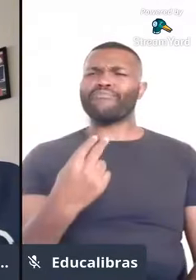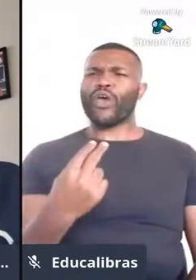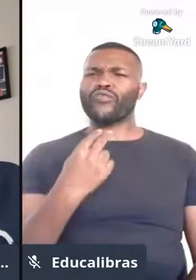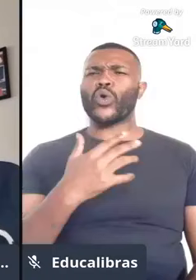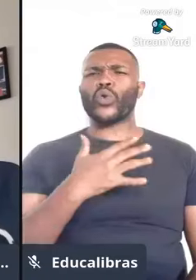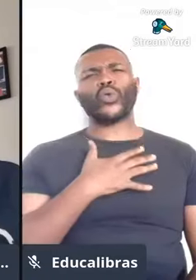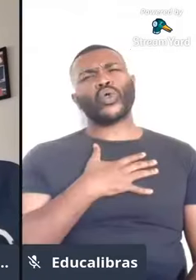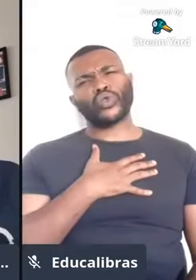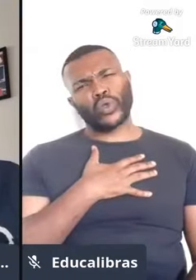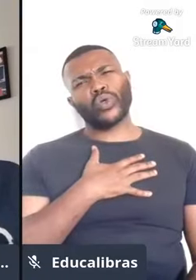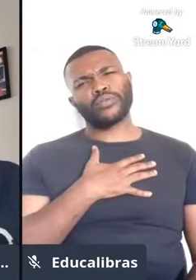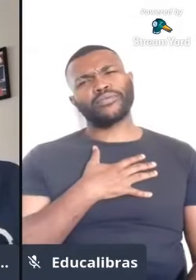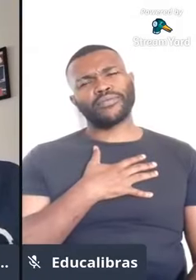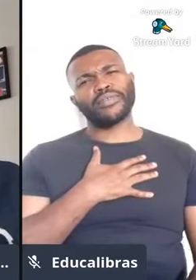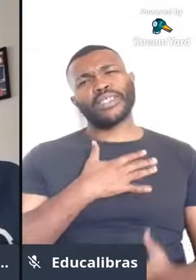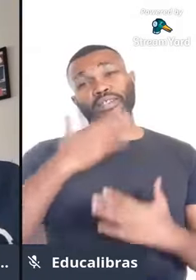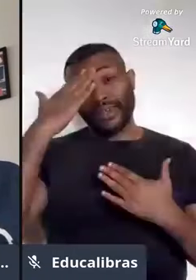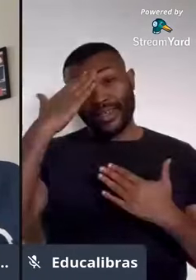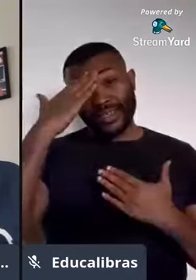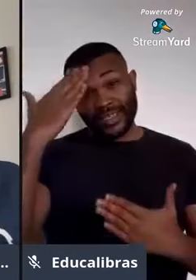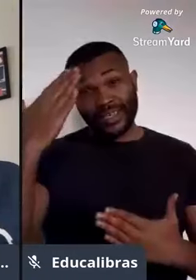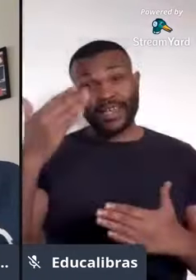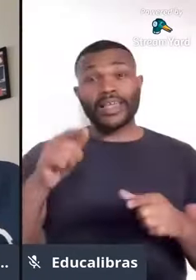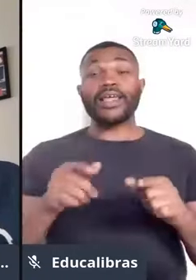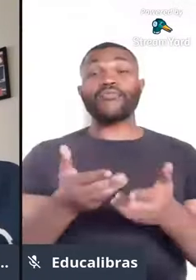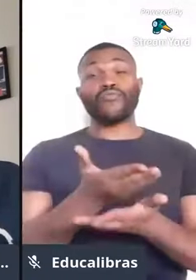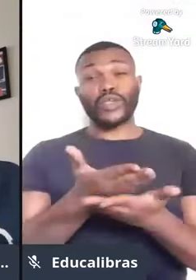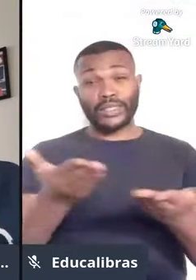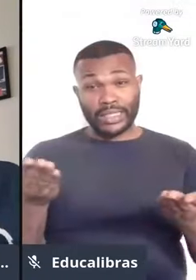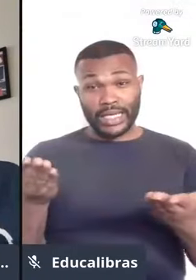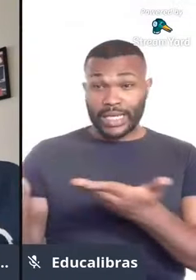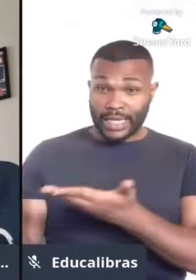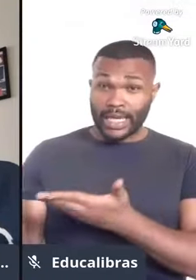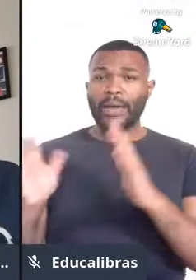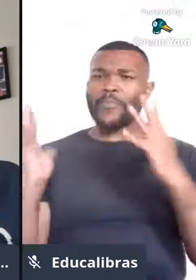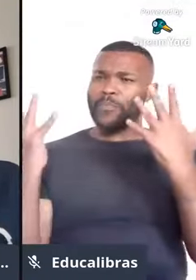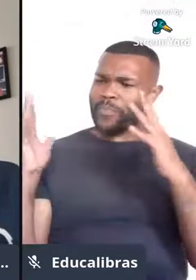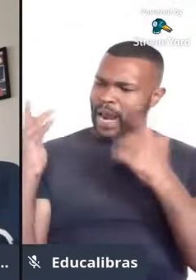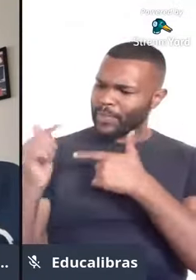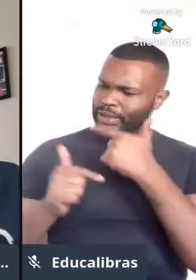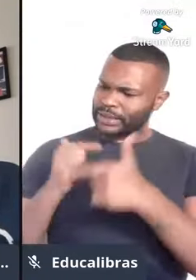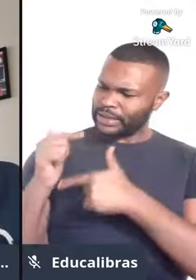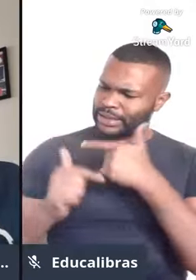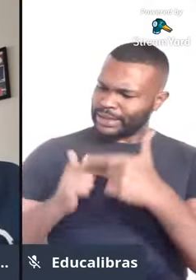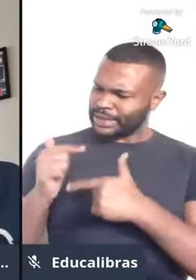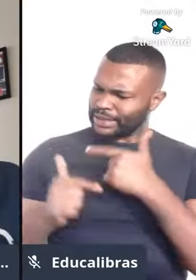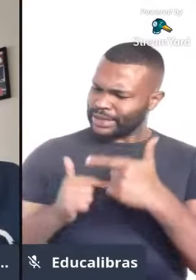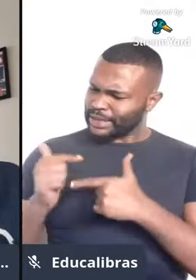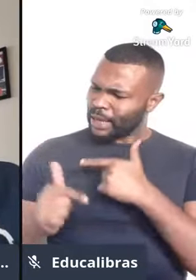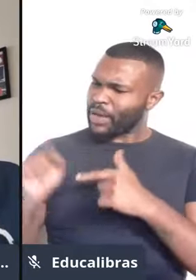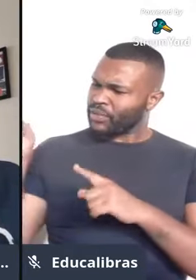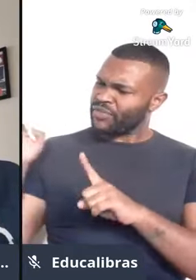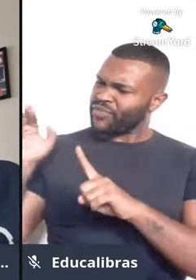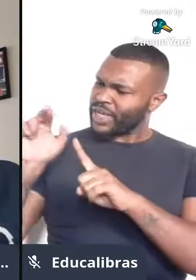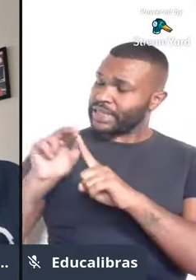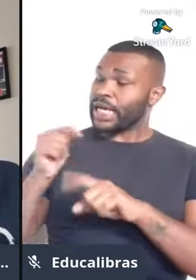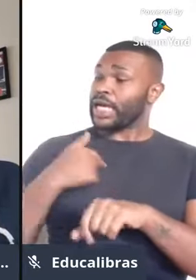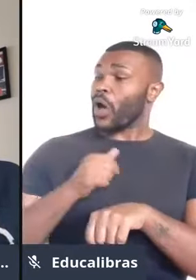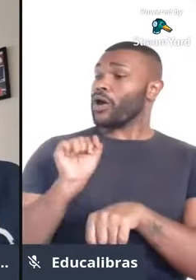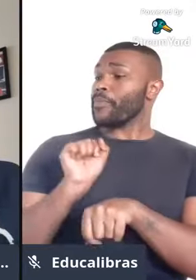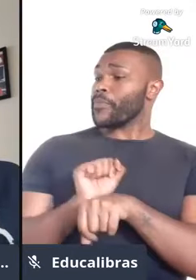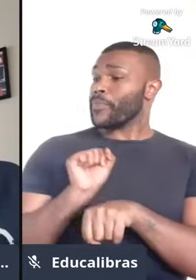Bacana. Queria agradecer muito você, parabéns pelo seu trabalho. Obrigado. Você é uma referência, eu fico esperando